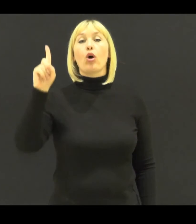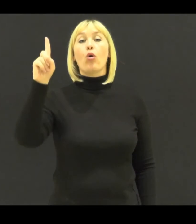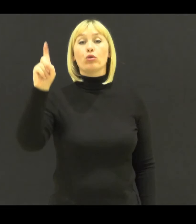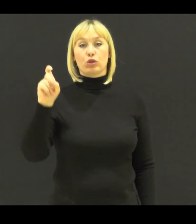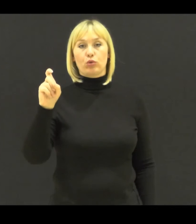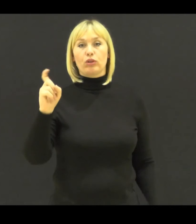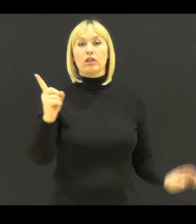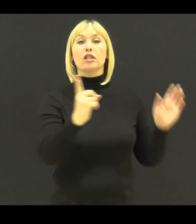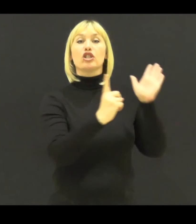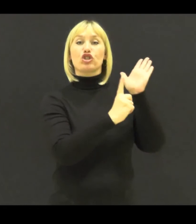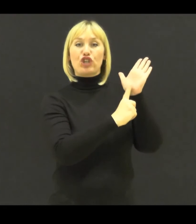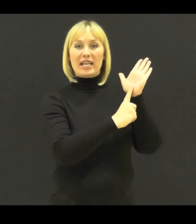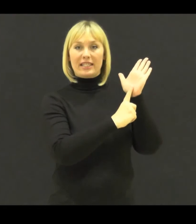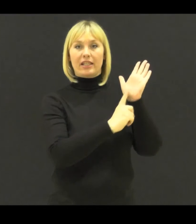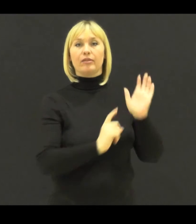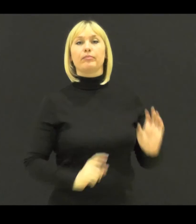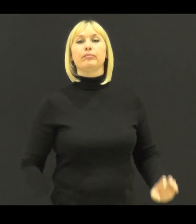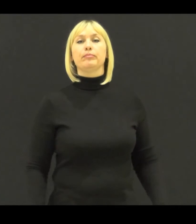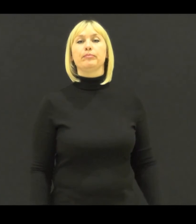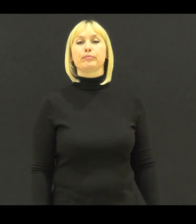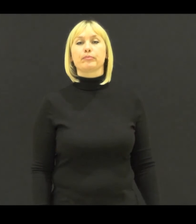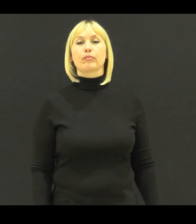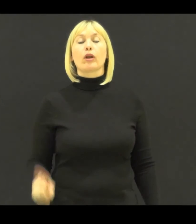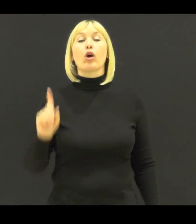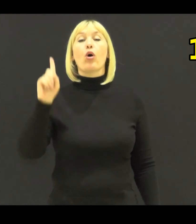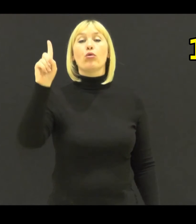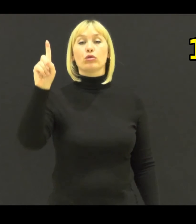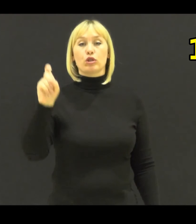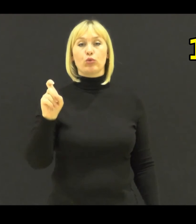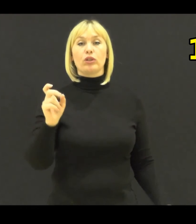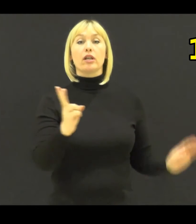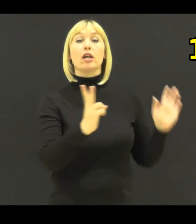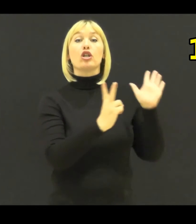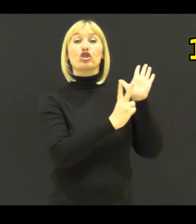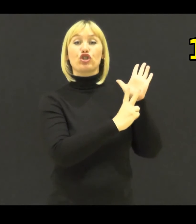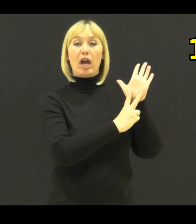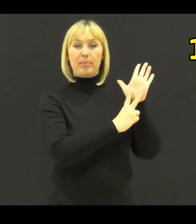O sută șase. O sută șapte.